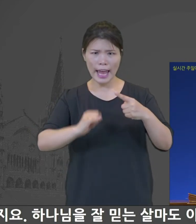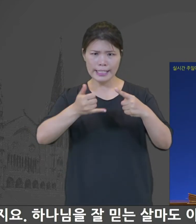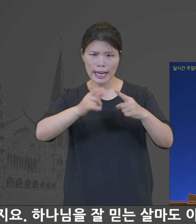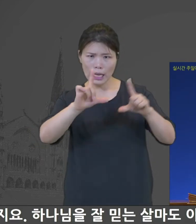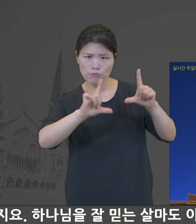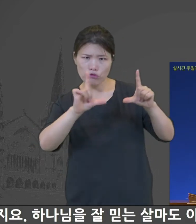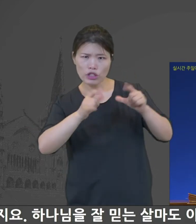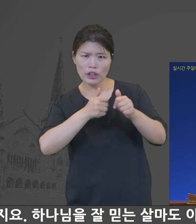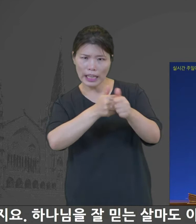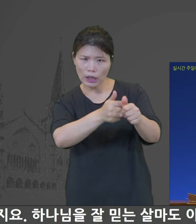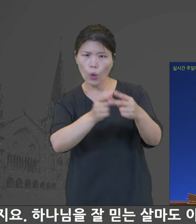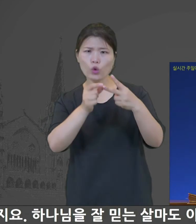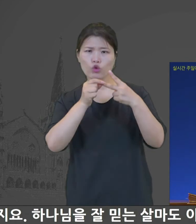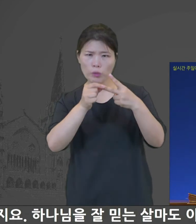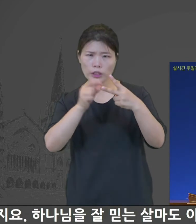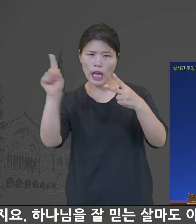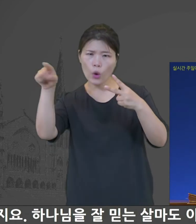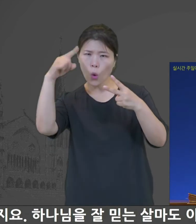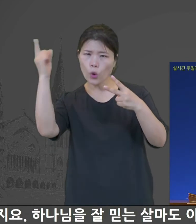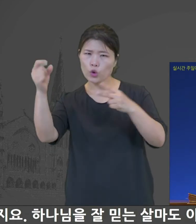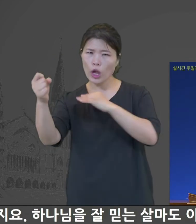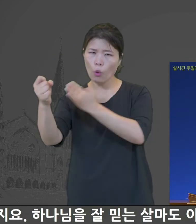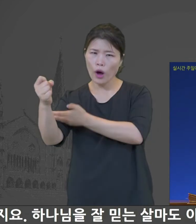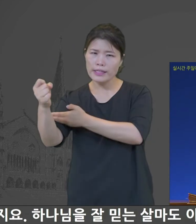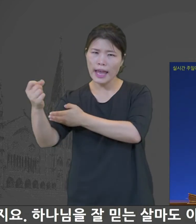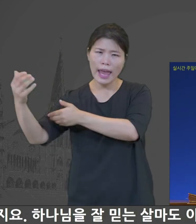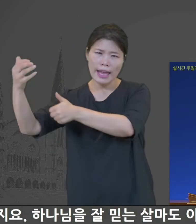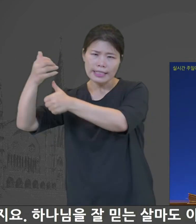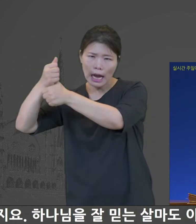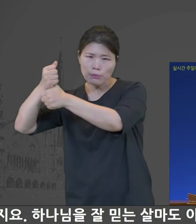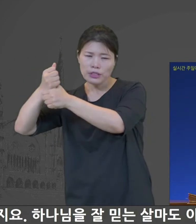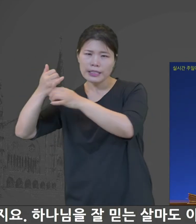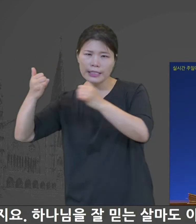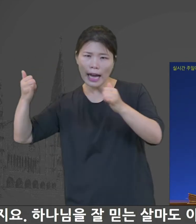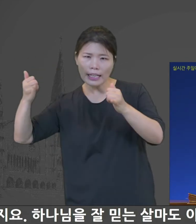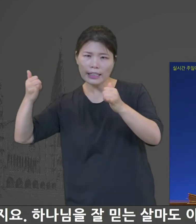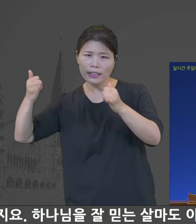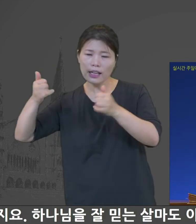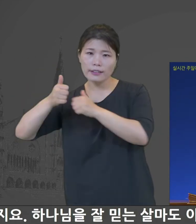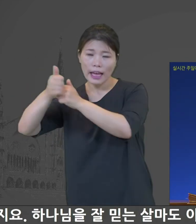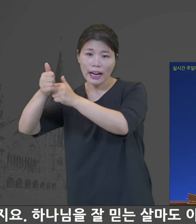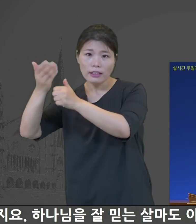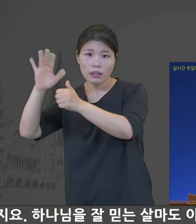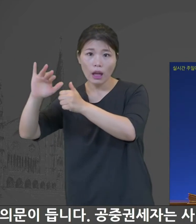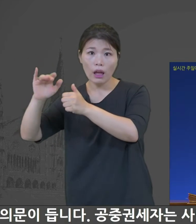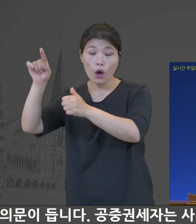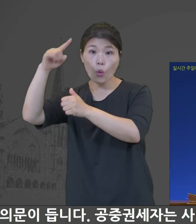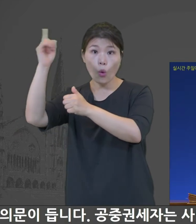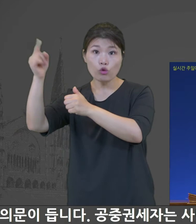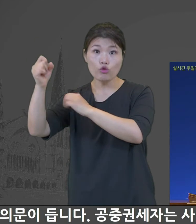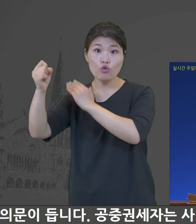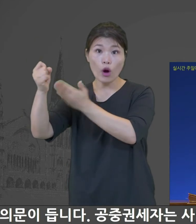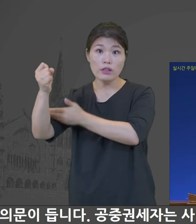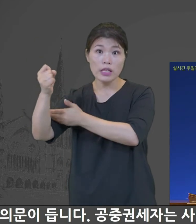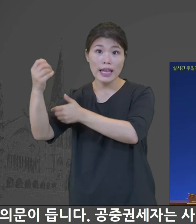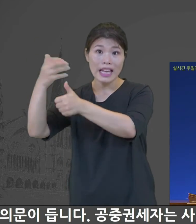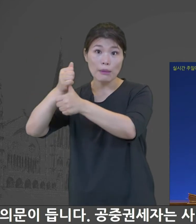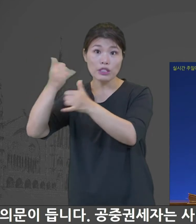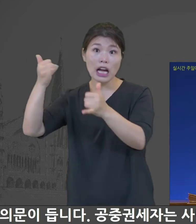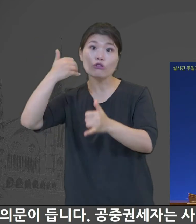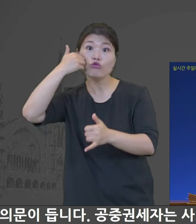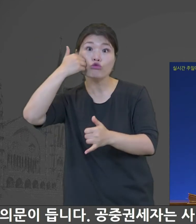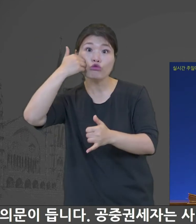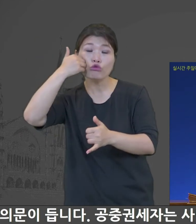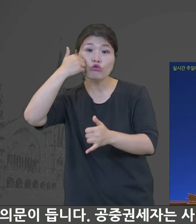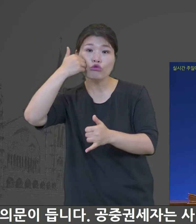따르고 둘째 공중 권세 잡은 자를 따랐는데, 공중 권세 잡은 자를 누구라고 얘기하냐면 그